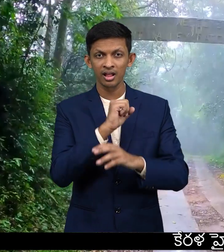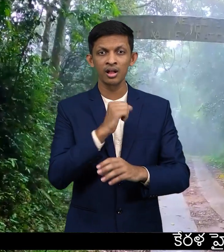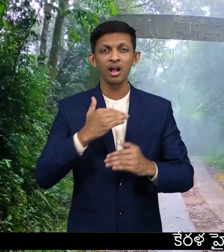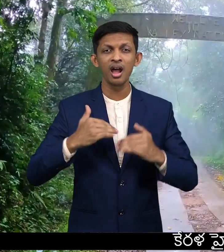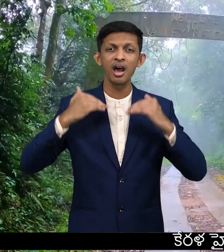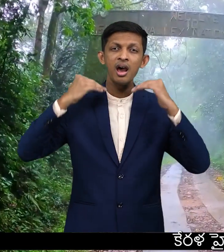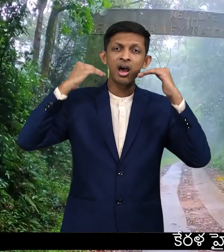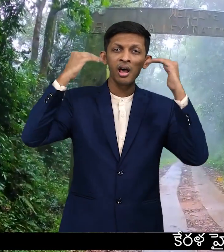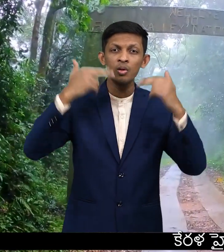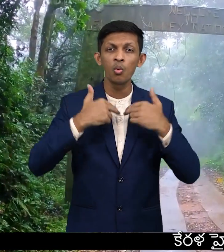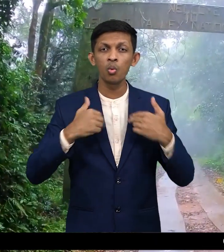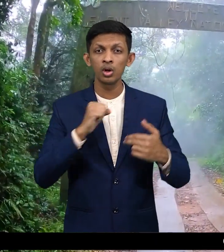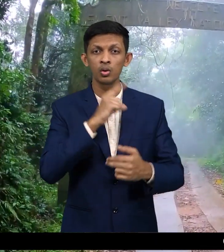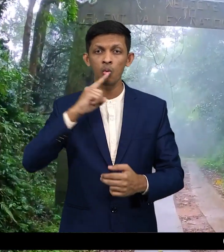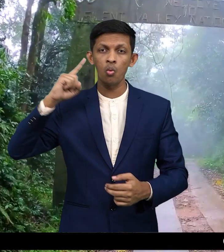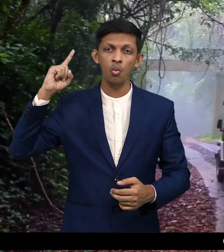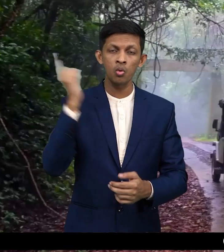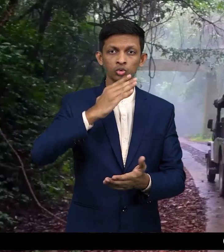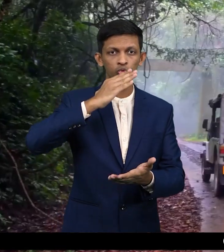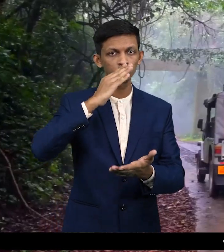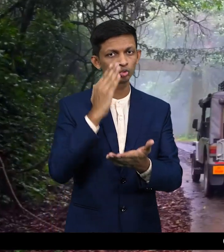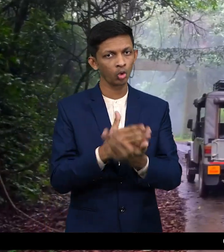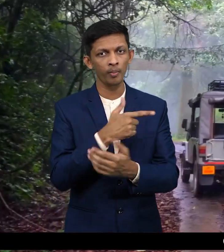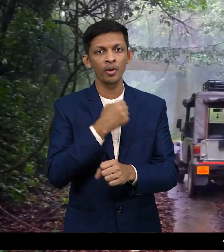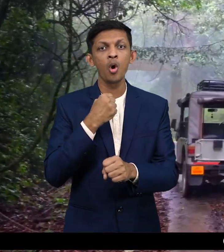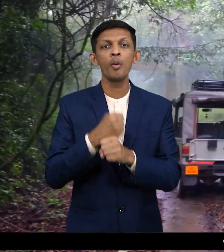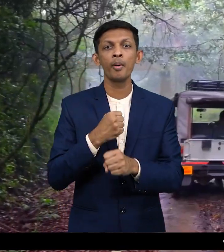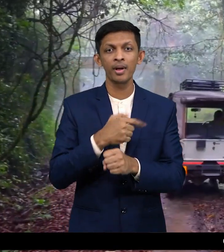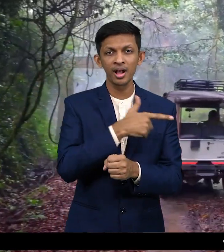కేరళ హైకోర్టు దానిని నిలిపివేయాలని ఆదేశించింది.